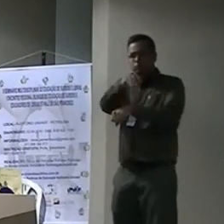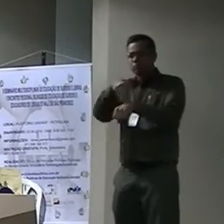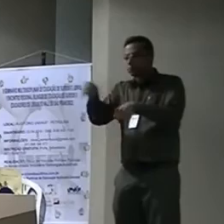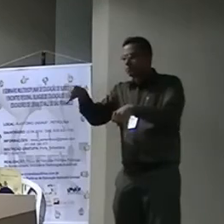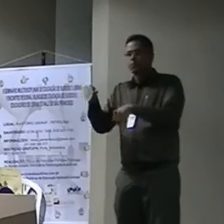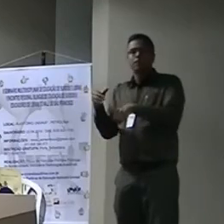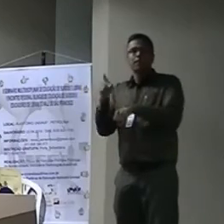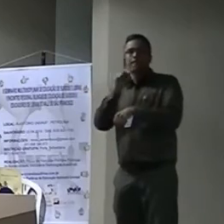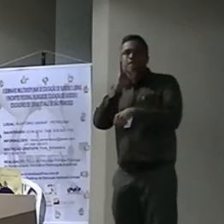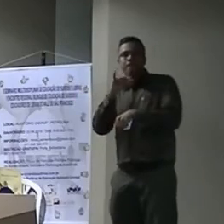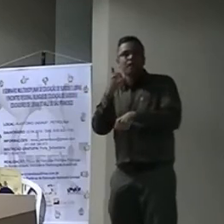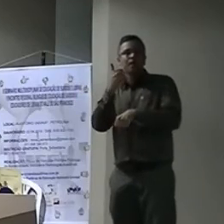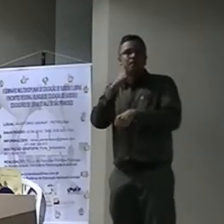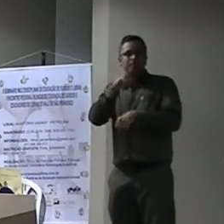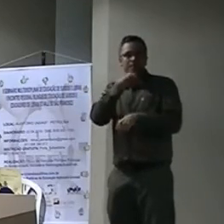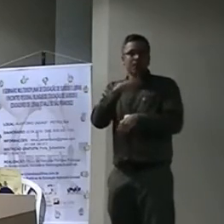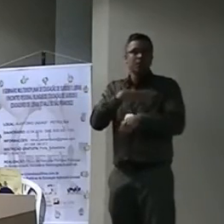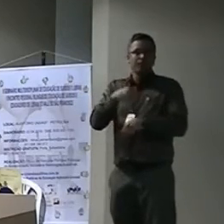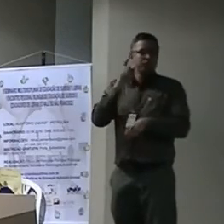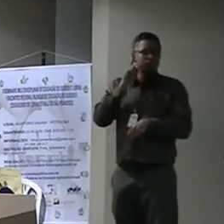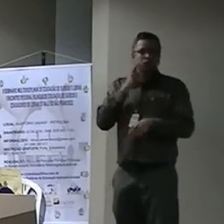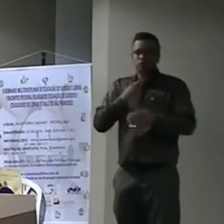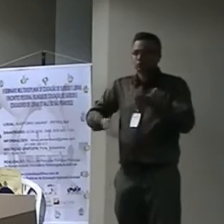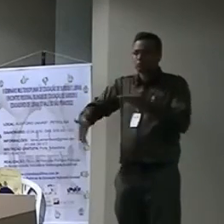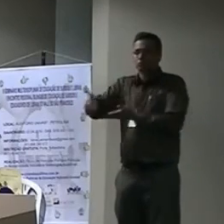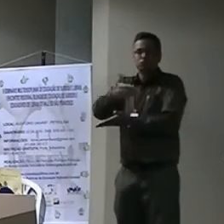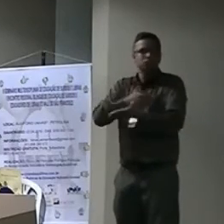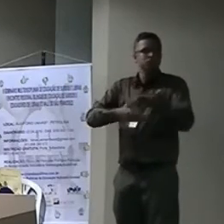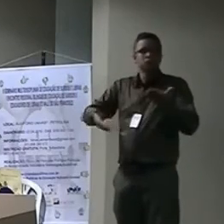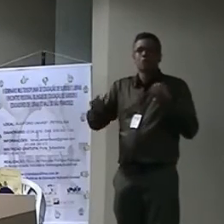filhos não sabem Libras e os pais também não?